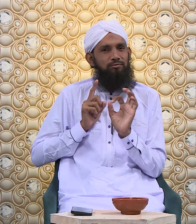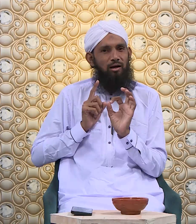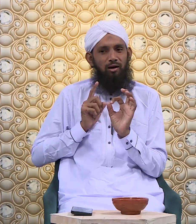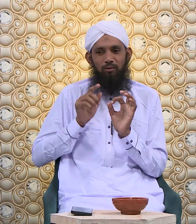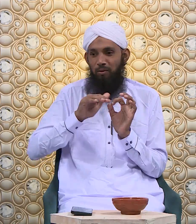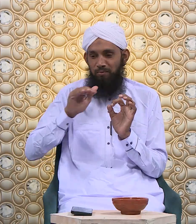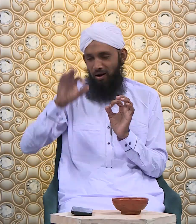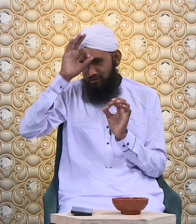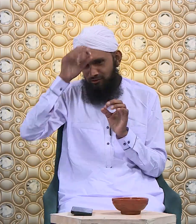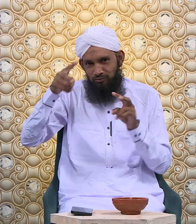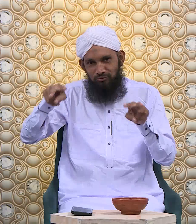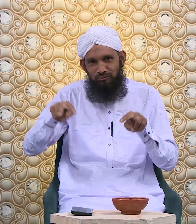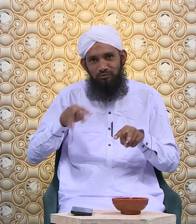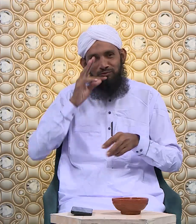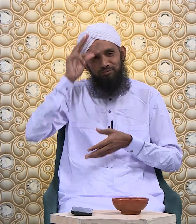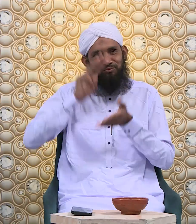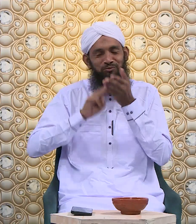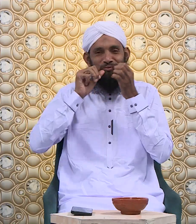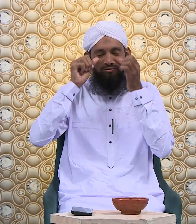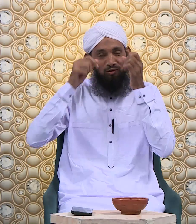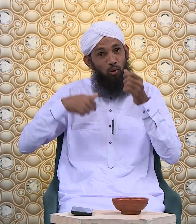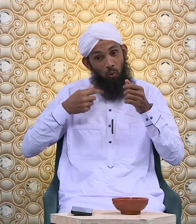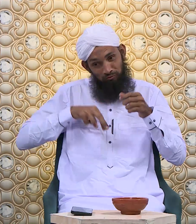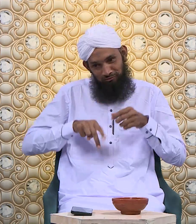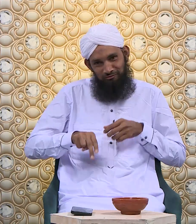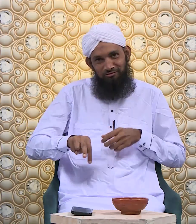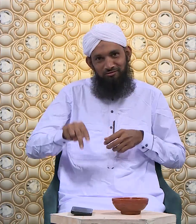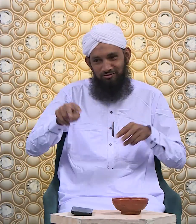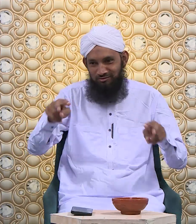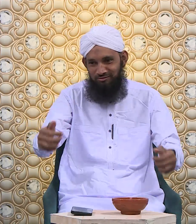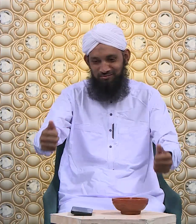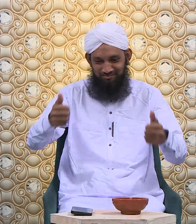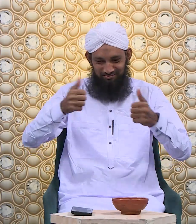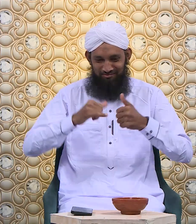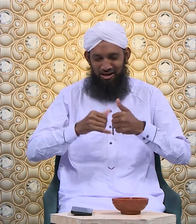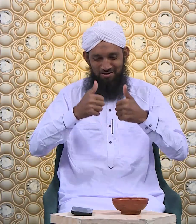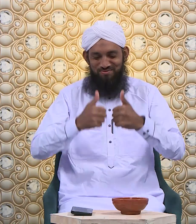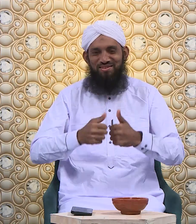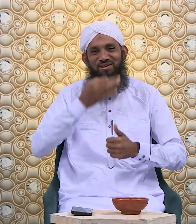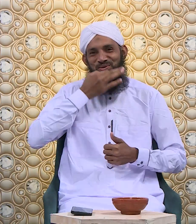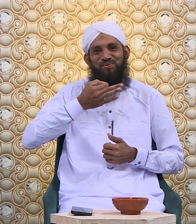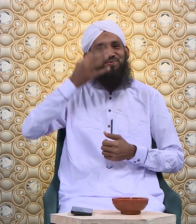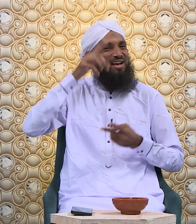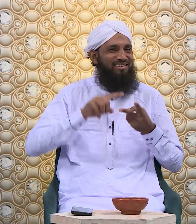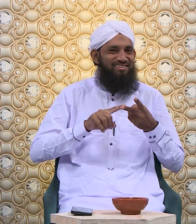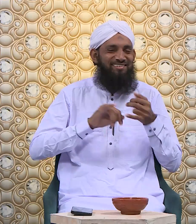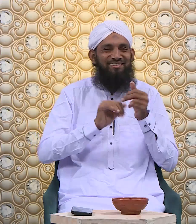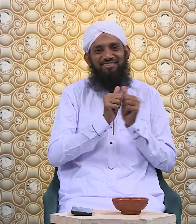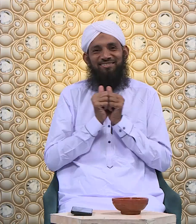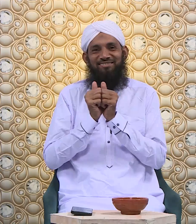چھوڑ کر ان کے پاس گئے اور انہیں اٹھا کر اپنے سامنے بٹھا لیا حضرت سیدنا عربہ بن زبیر رضی اللہ عنہ اپنے والد سے روایت کرتے